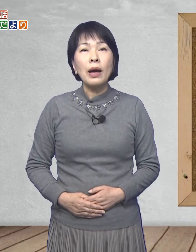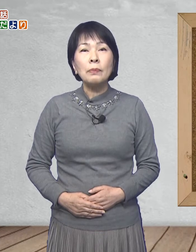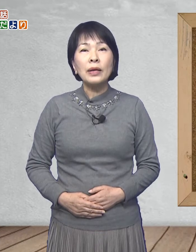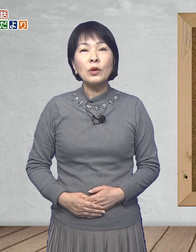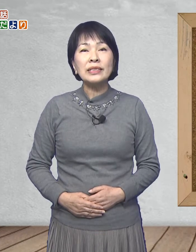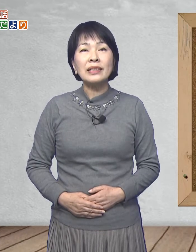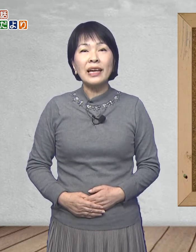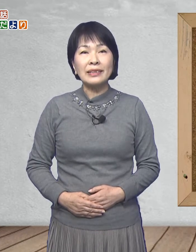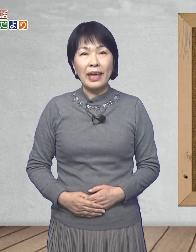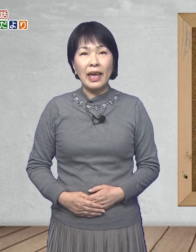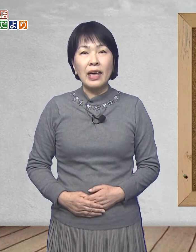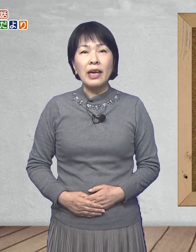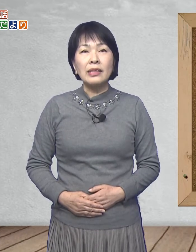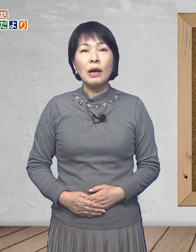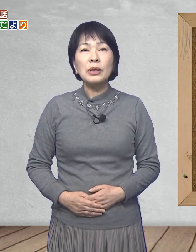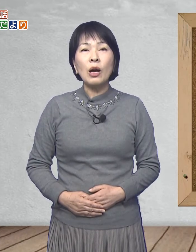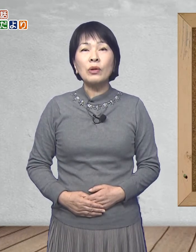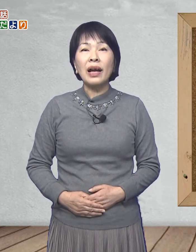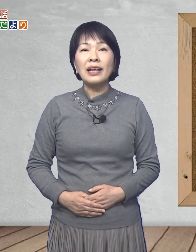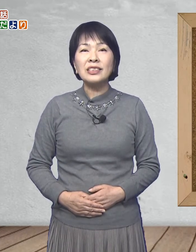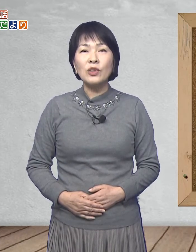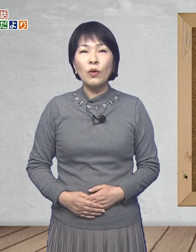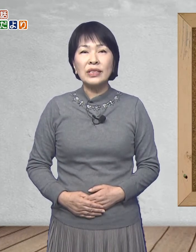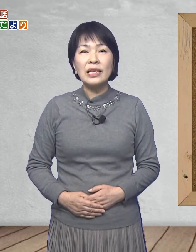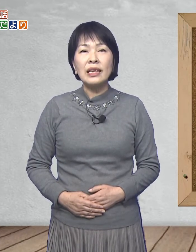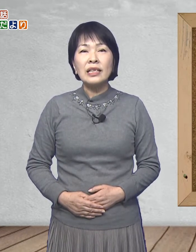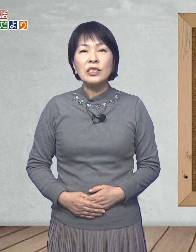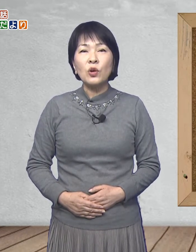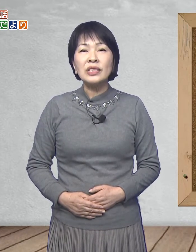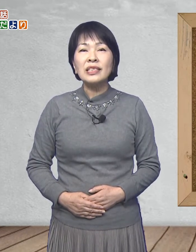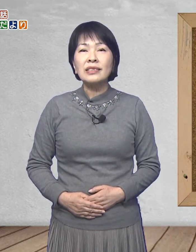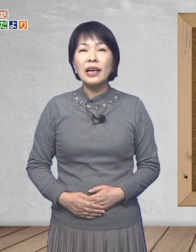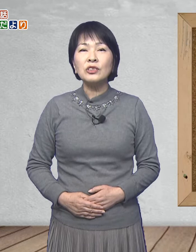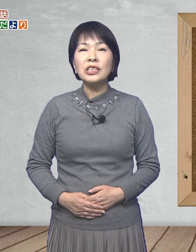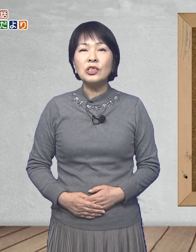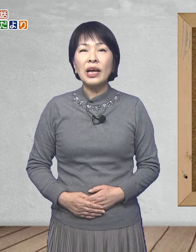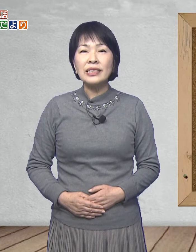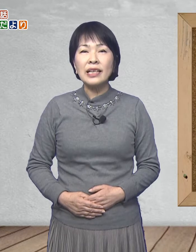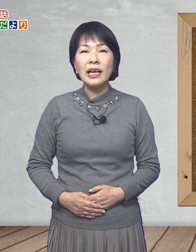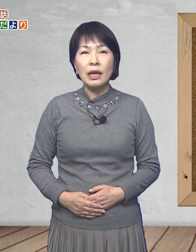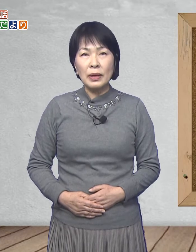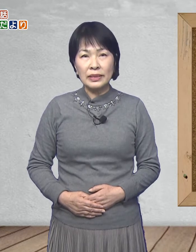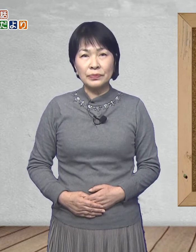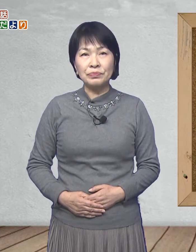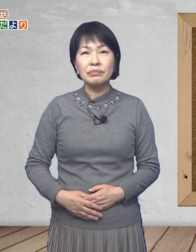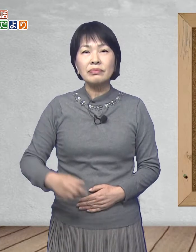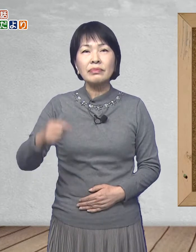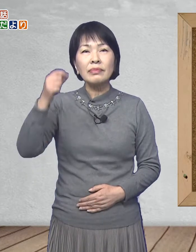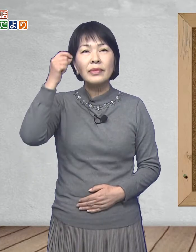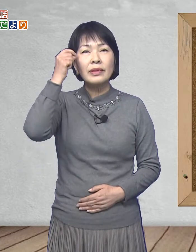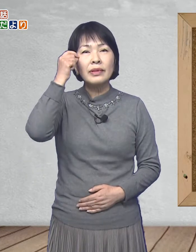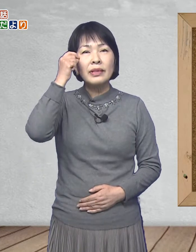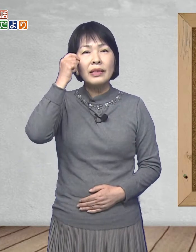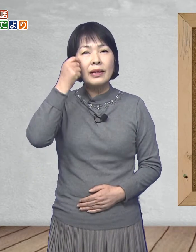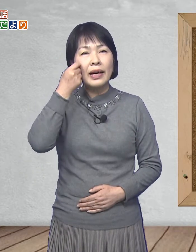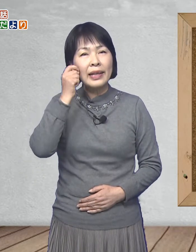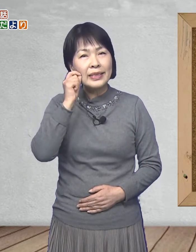目の下に当て、涙を流すように少し左右に揺らして下げます。悲し